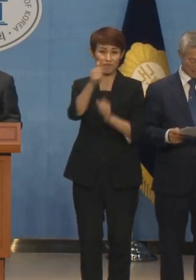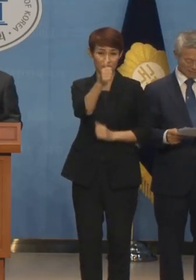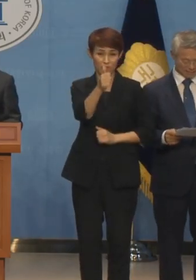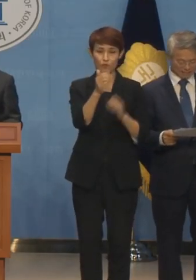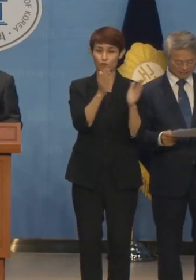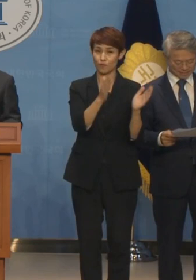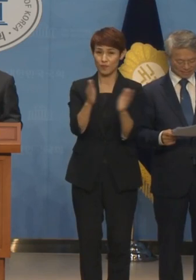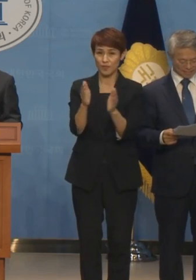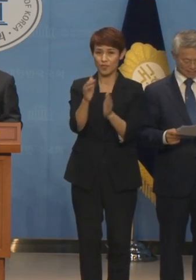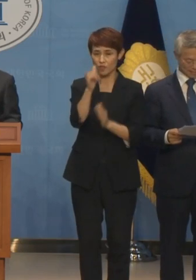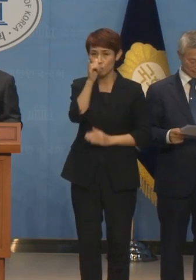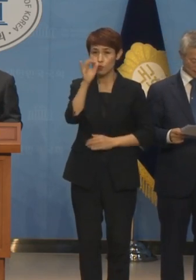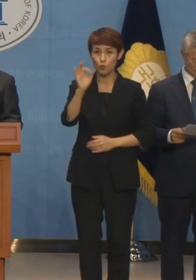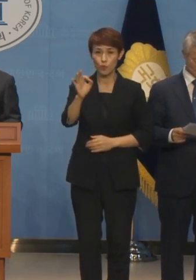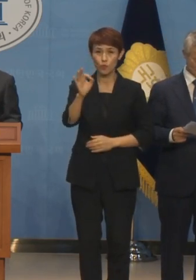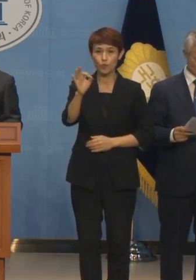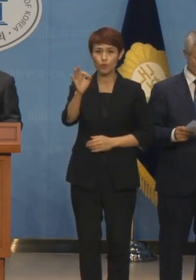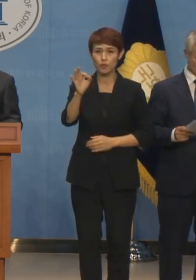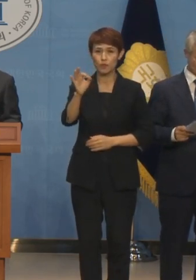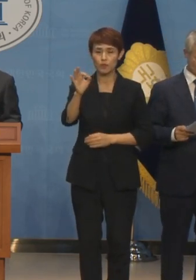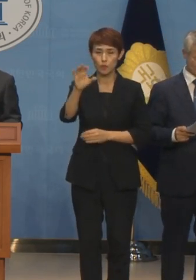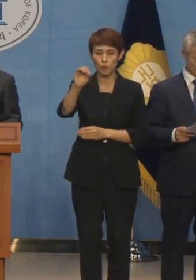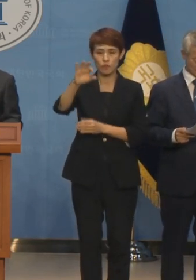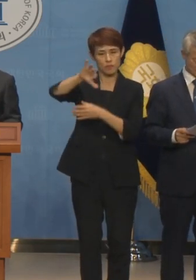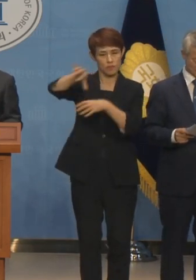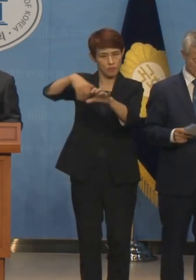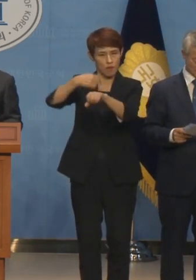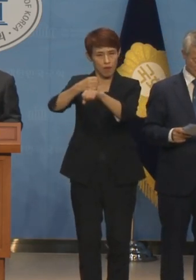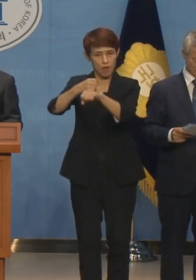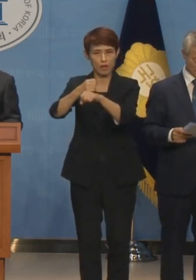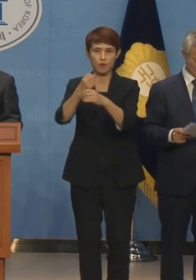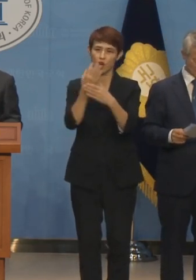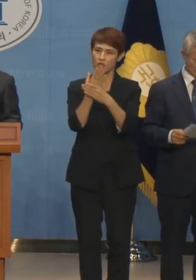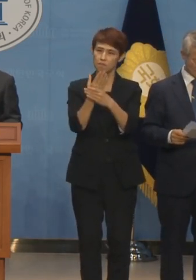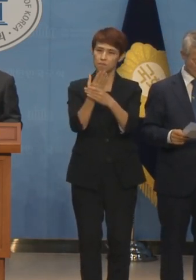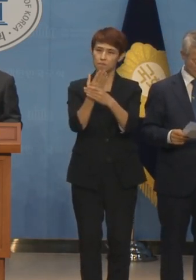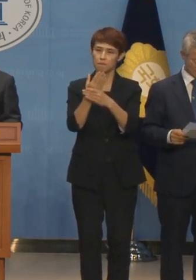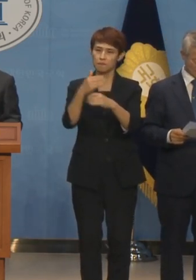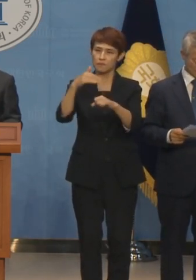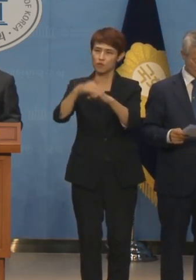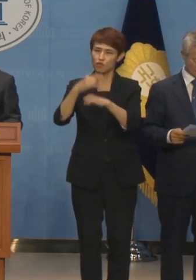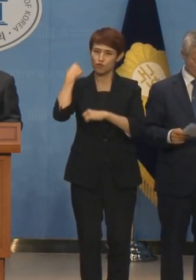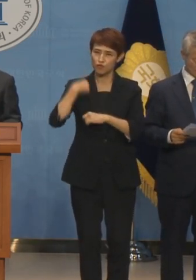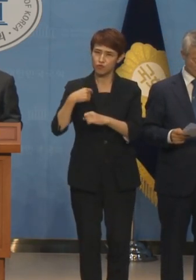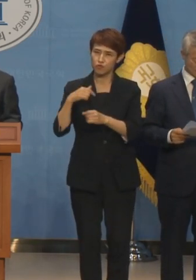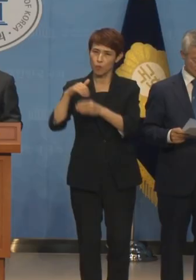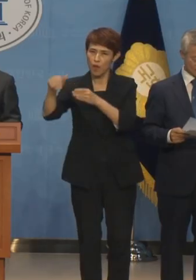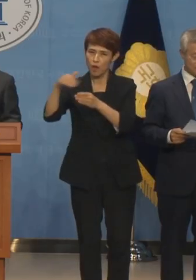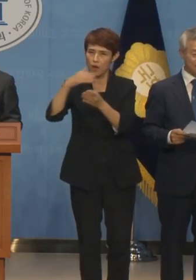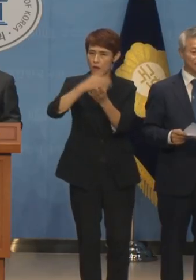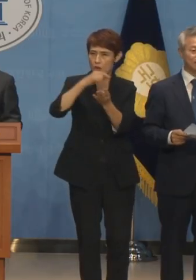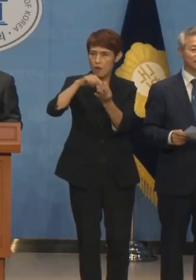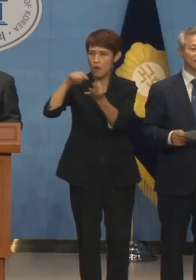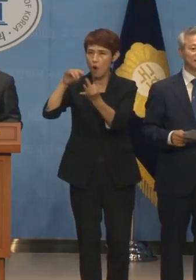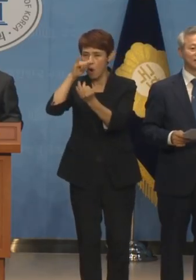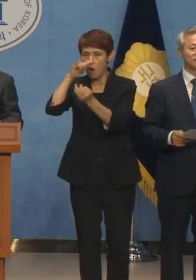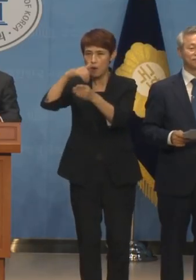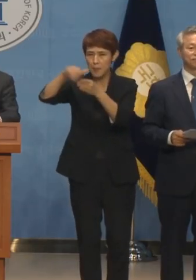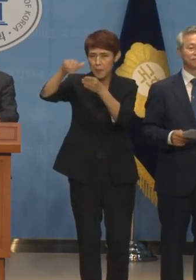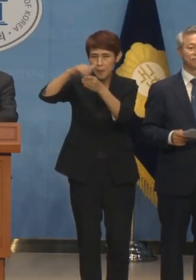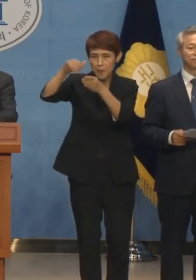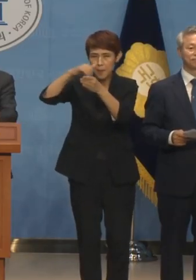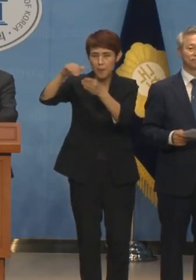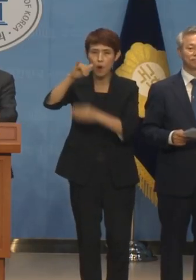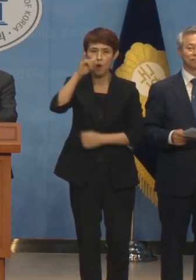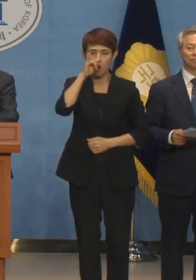마련한 자금을 환치기 방식이나 현금 소지 중국 출국 등 다양한 방법으로 밀반출한